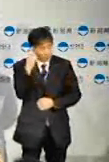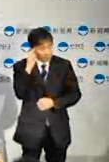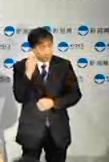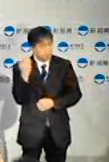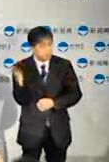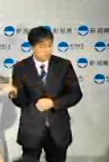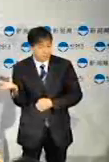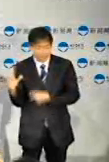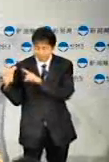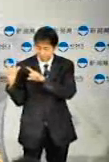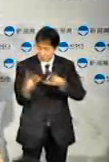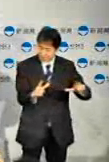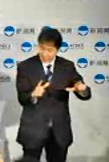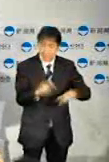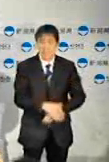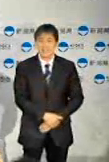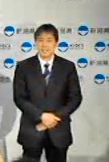来年は